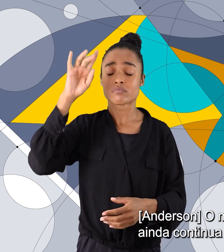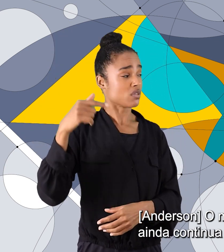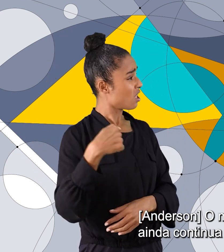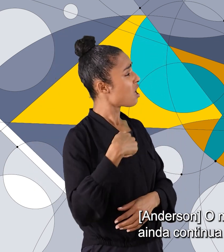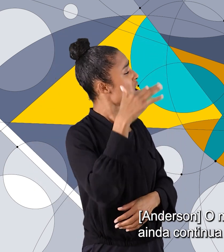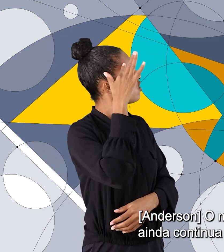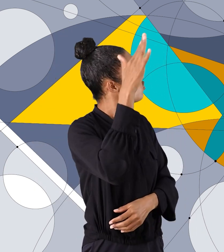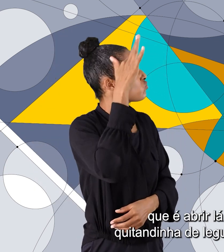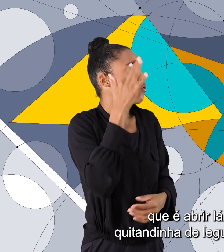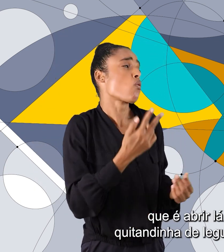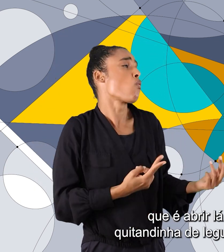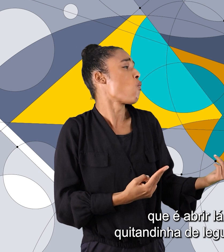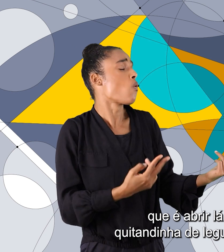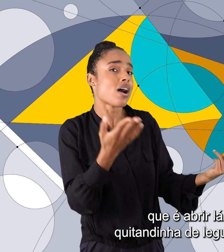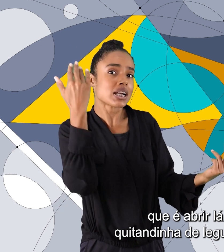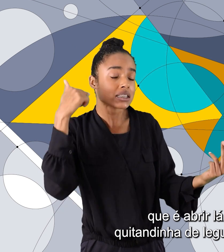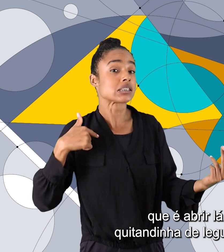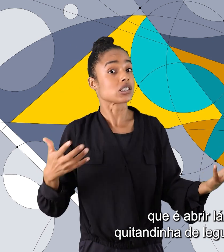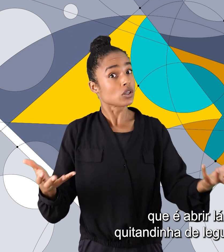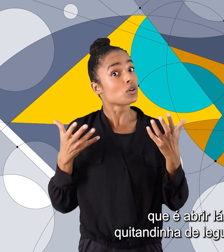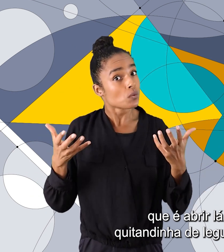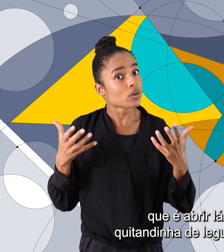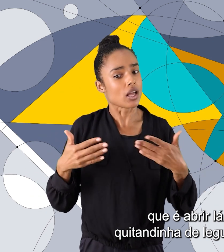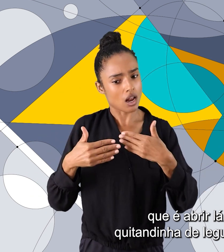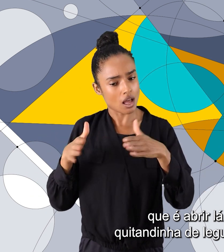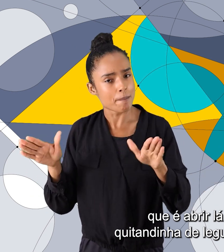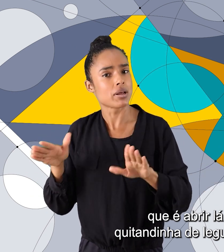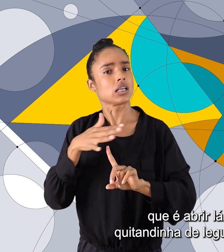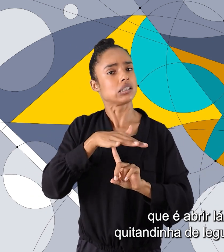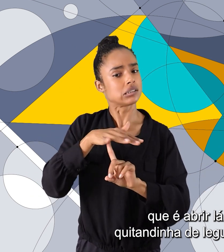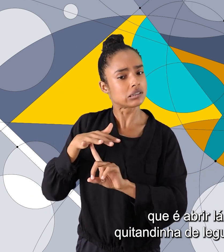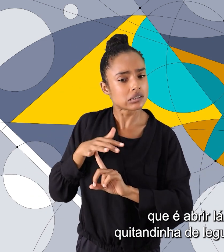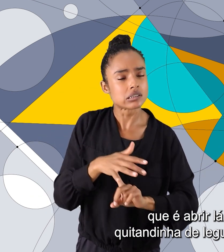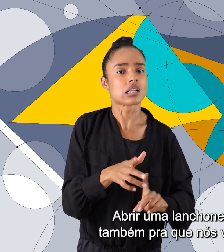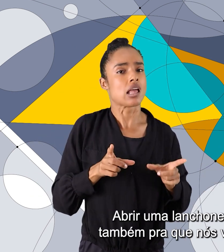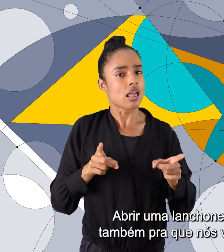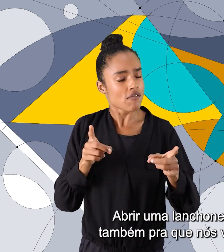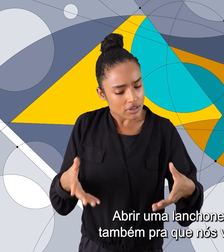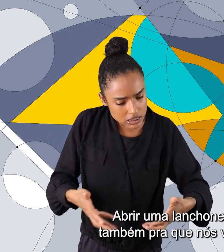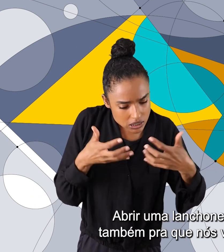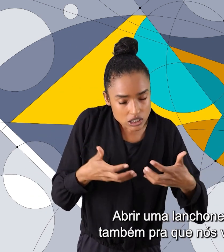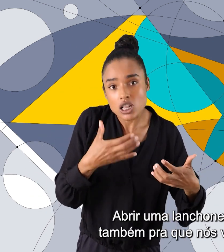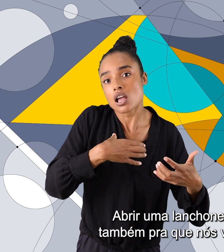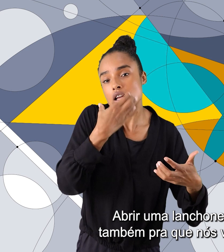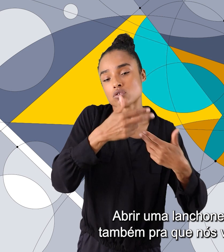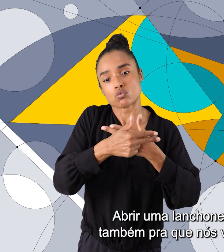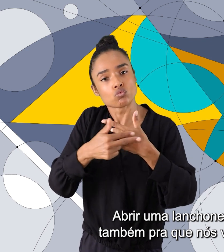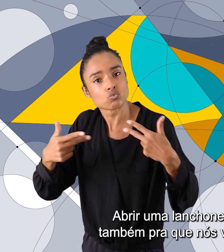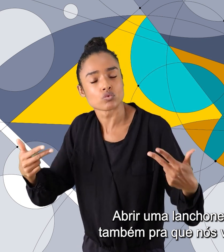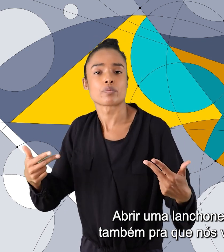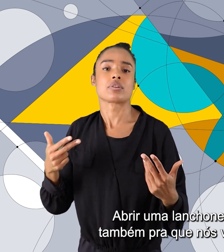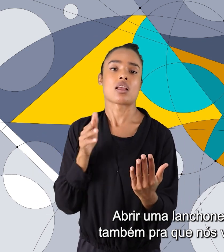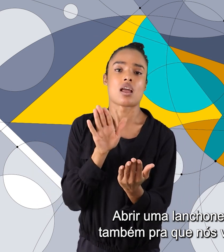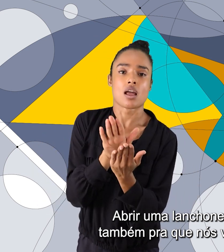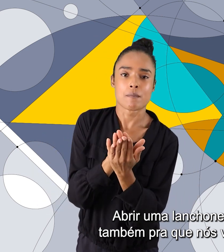ainda continua o mesmo, que é abrir lá a minha quicandinha de legumes, verdura. Abrir uma lanchonetezinha